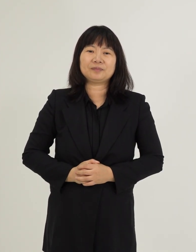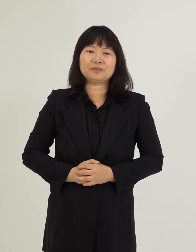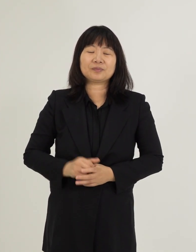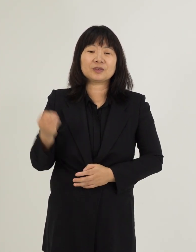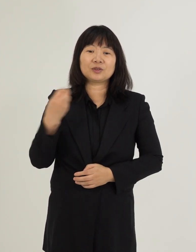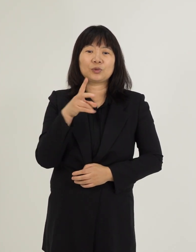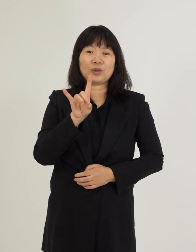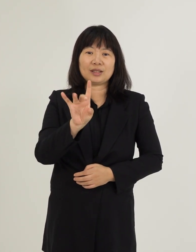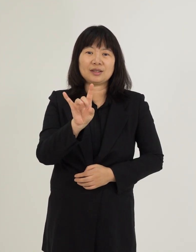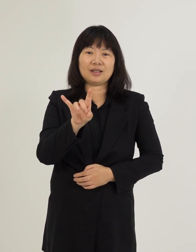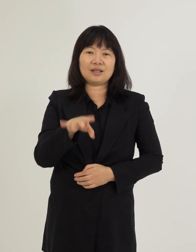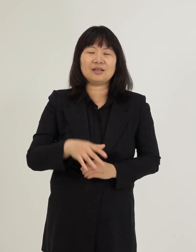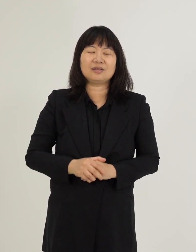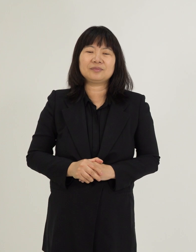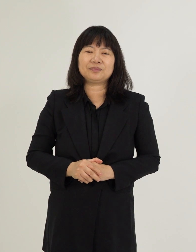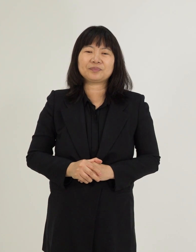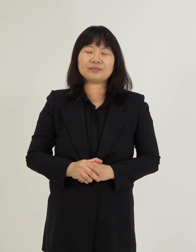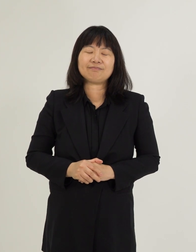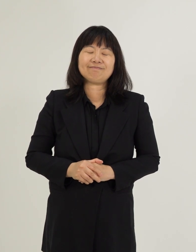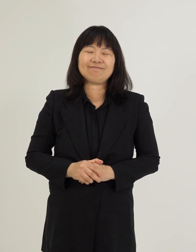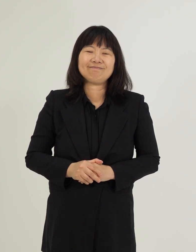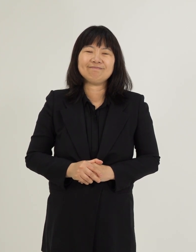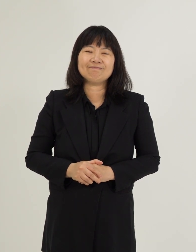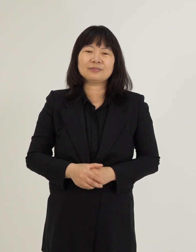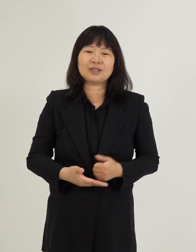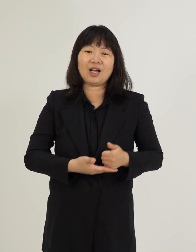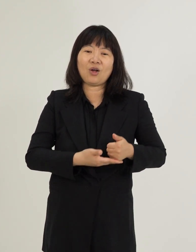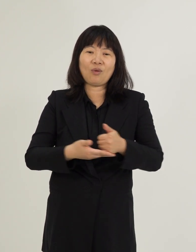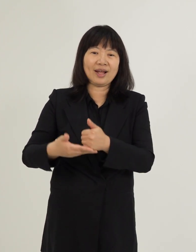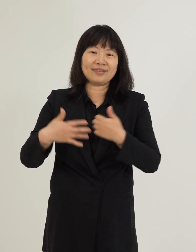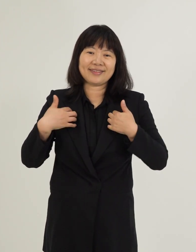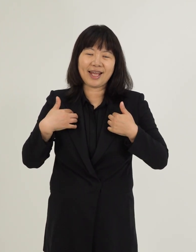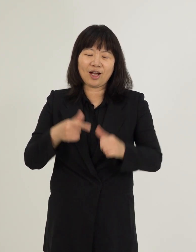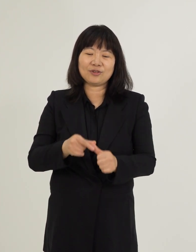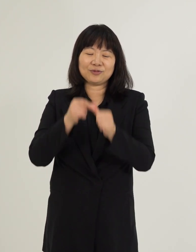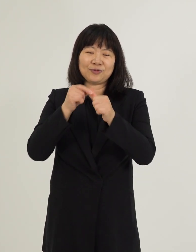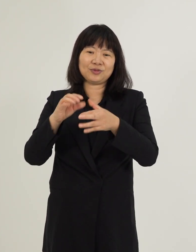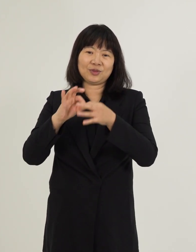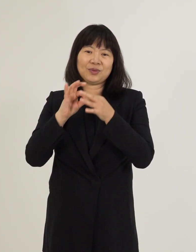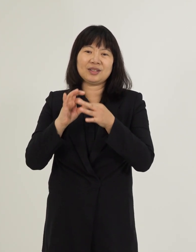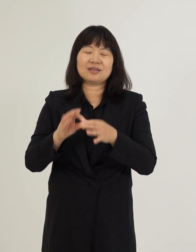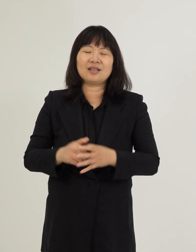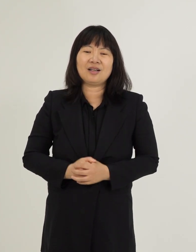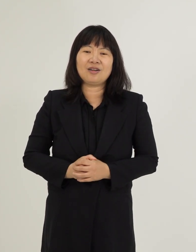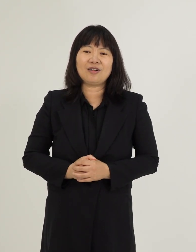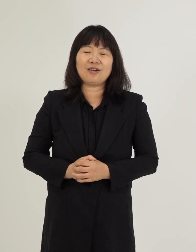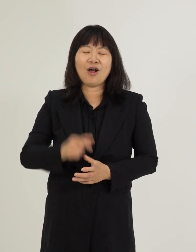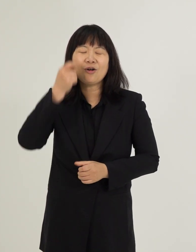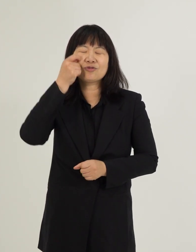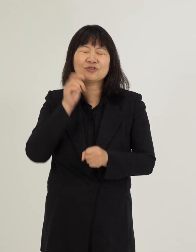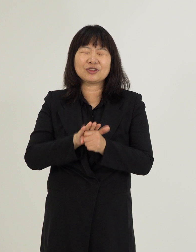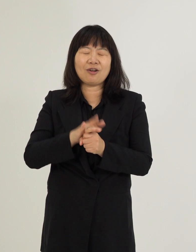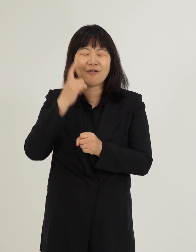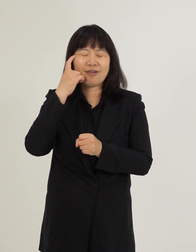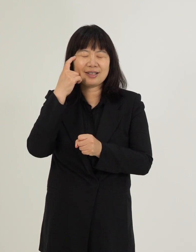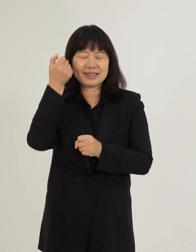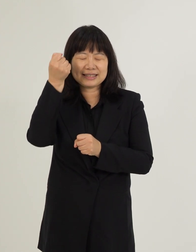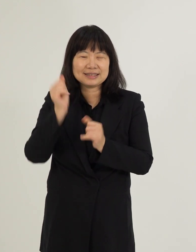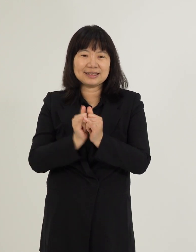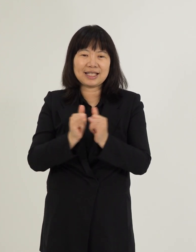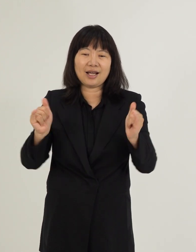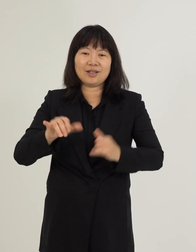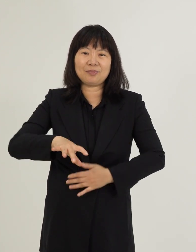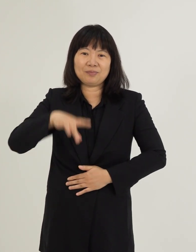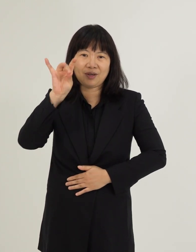또 하나는 환대와 구원을 통해서 이 긍휼히 여길 자들을